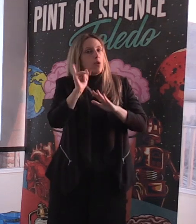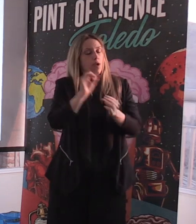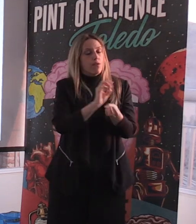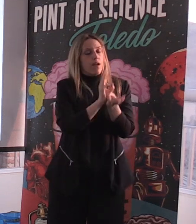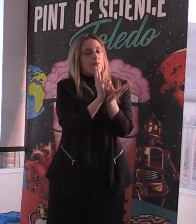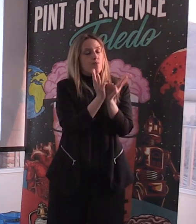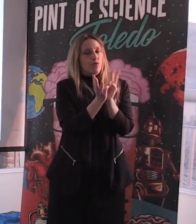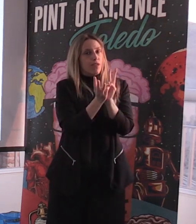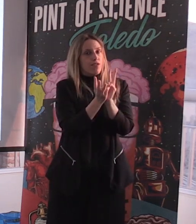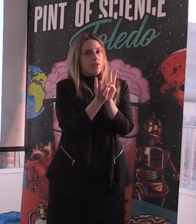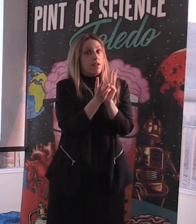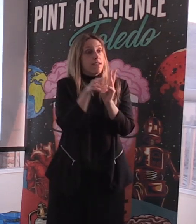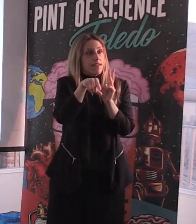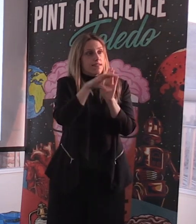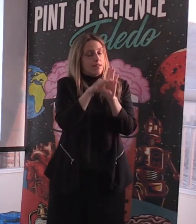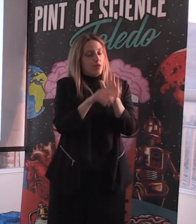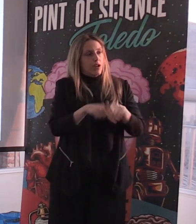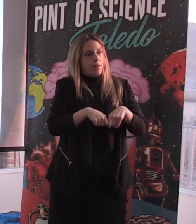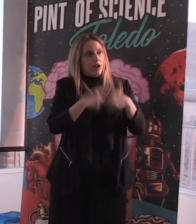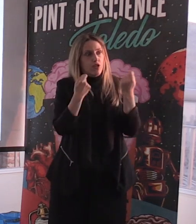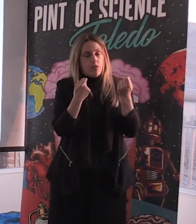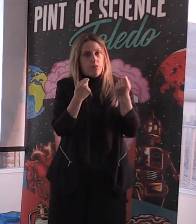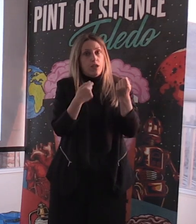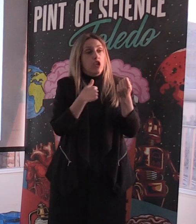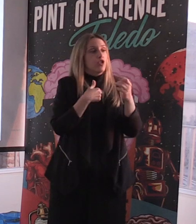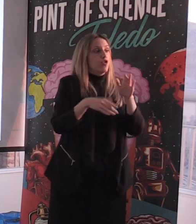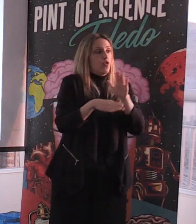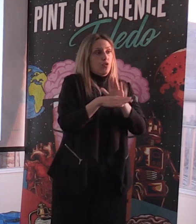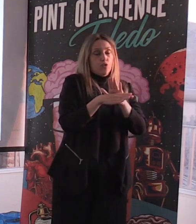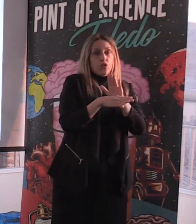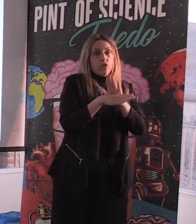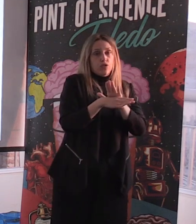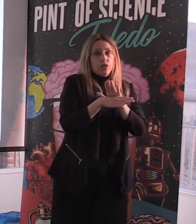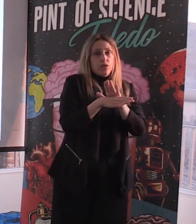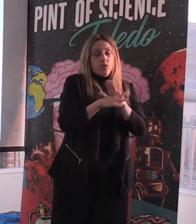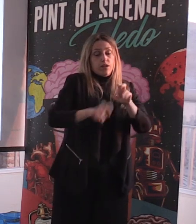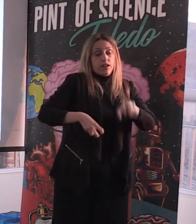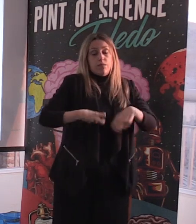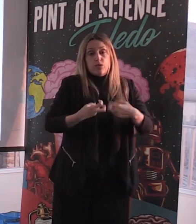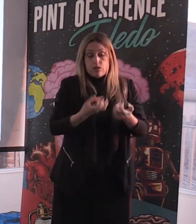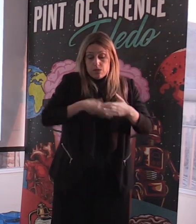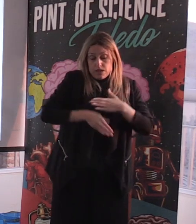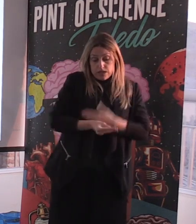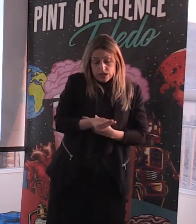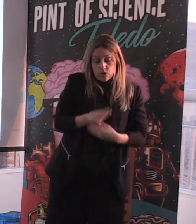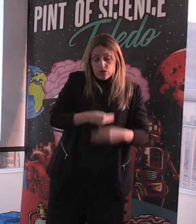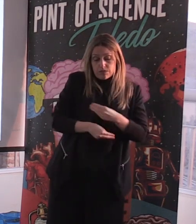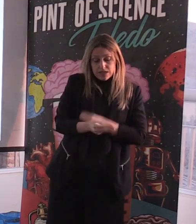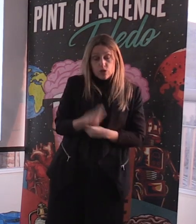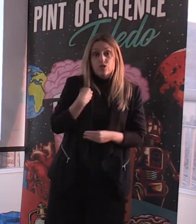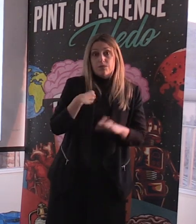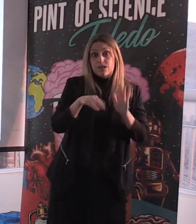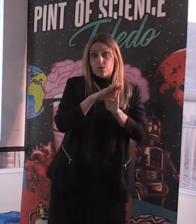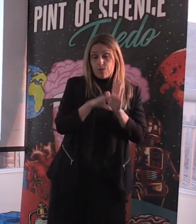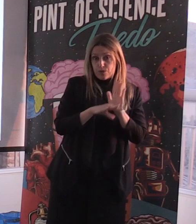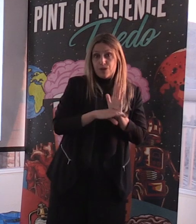que rompe este programa, sigo viviendo, sigo reproduciéndome y mis hijos tienen el mismo programa,